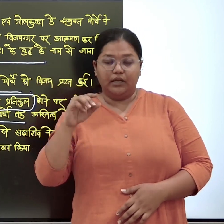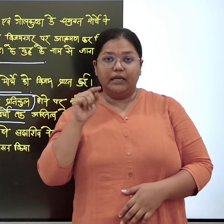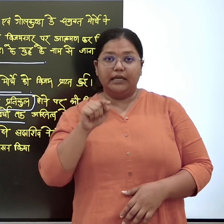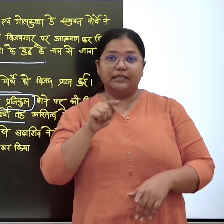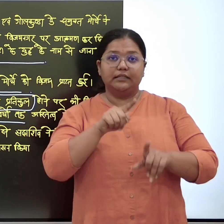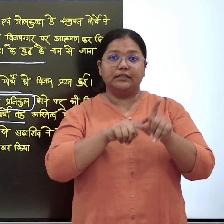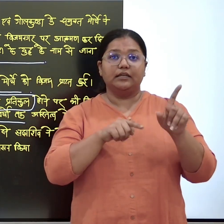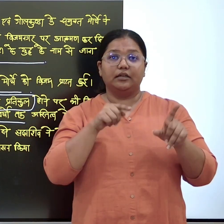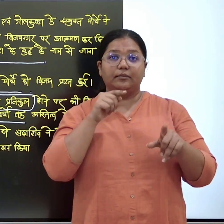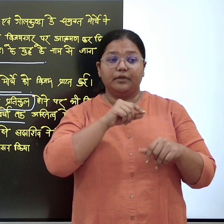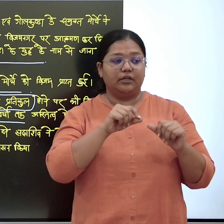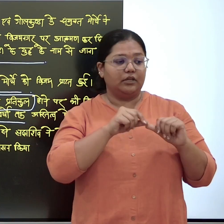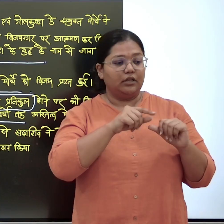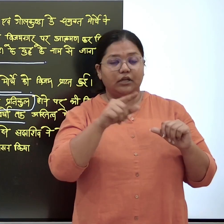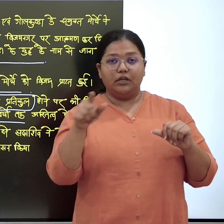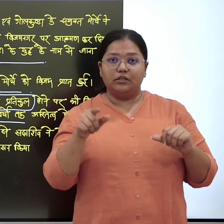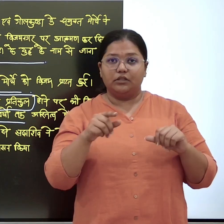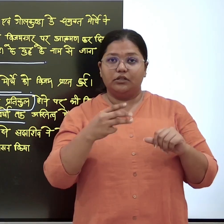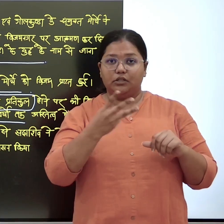ठीक।